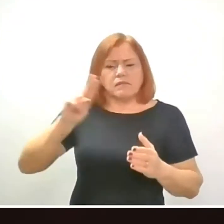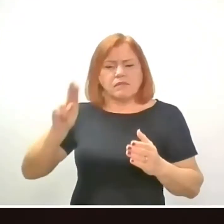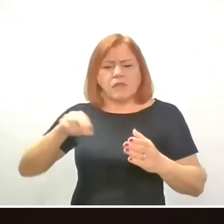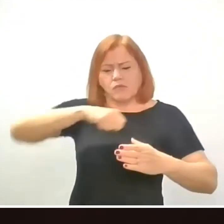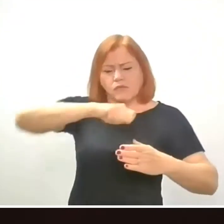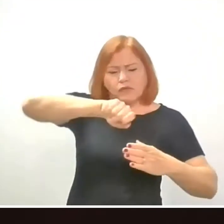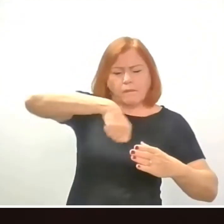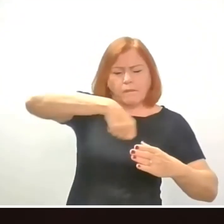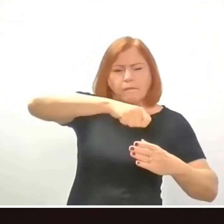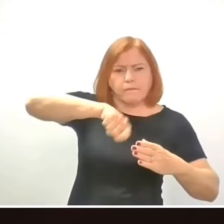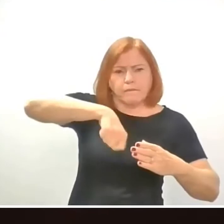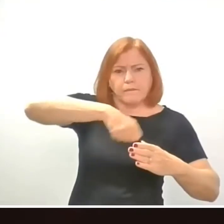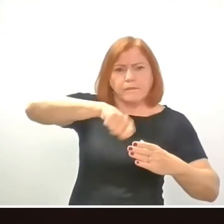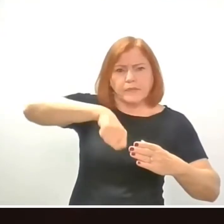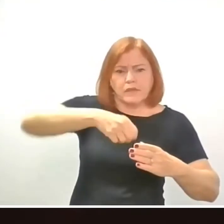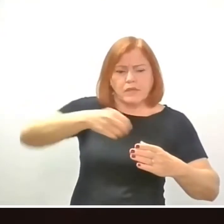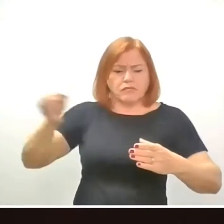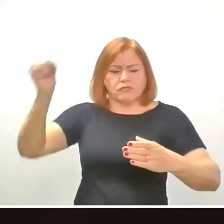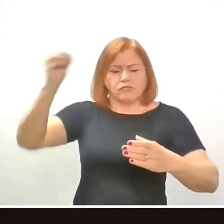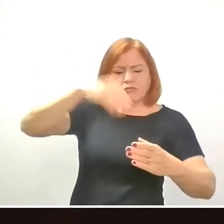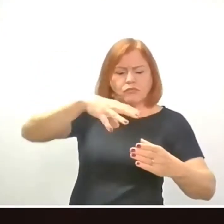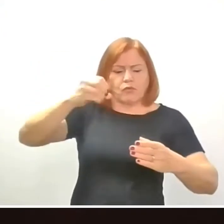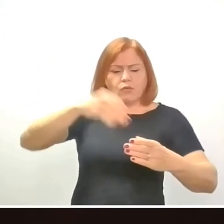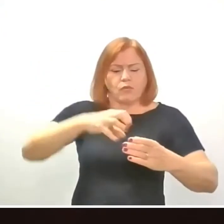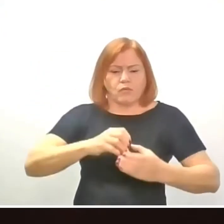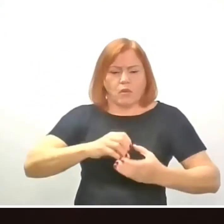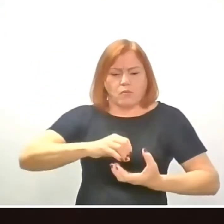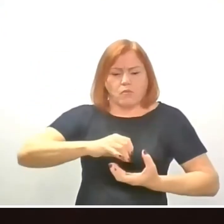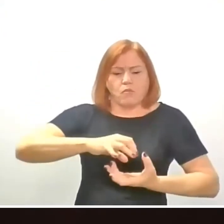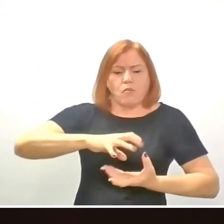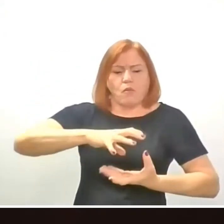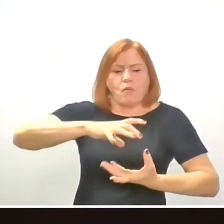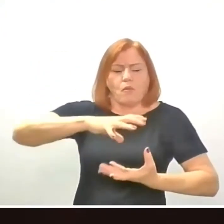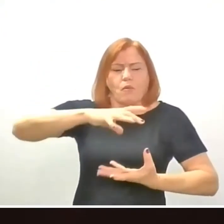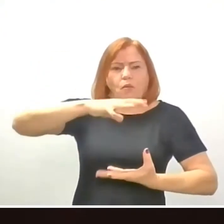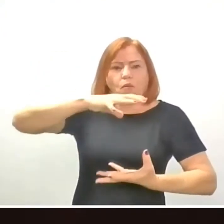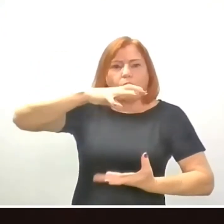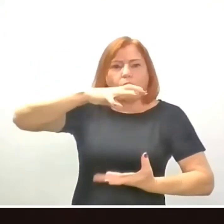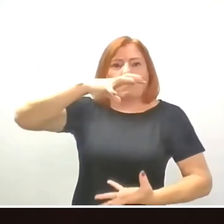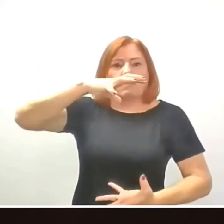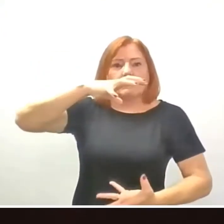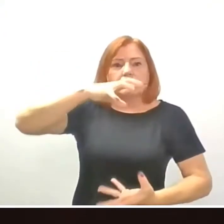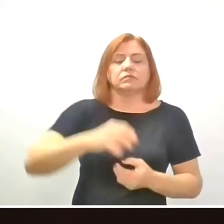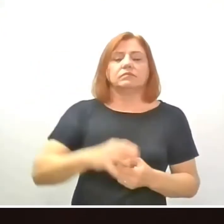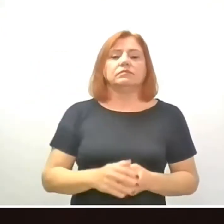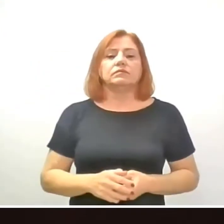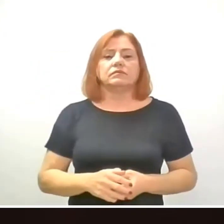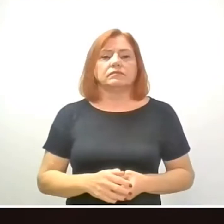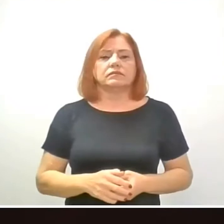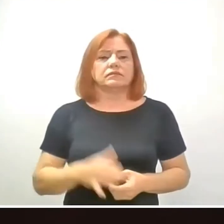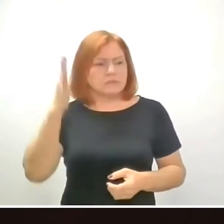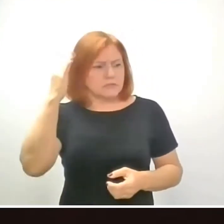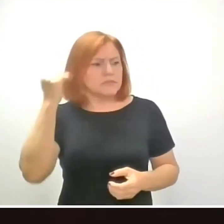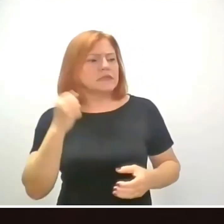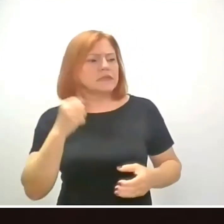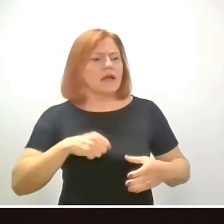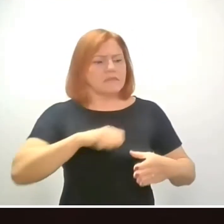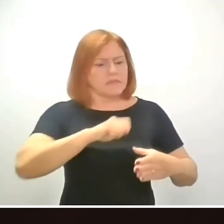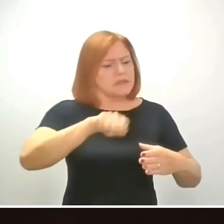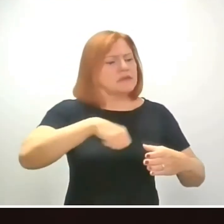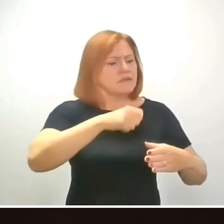irmãos que têm, né, facilidade com artes culinárias, sabem que se você